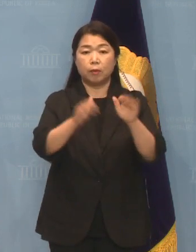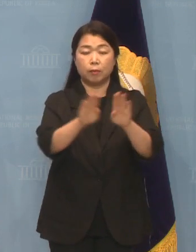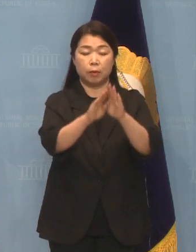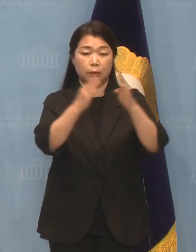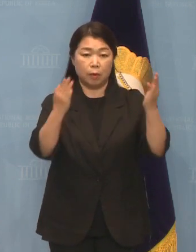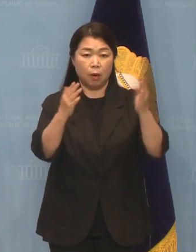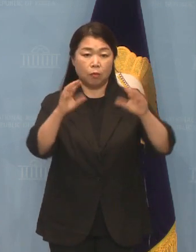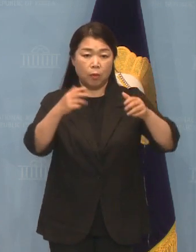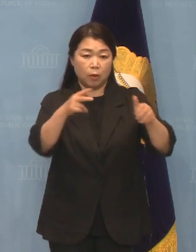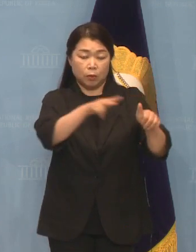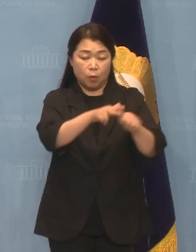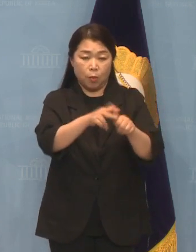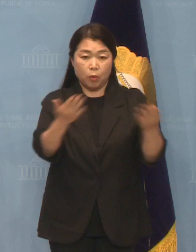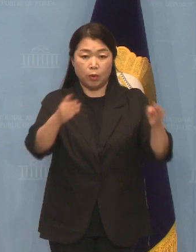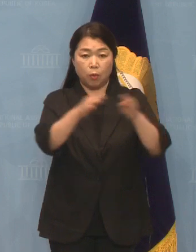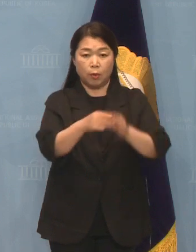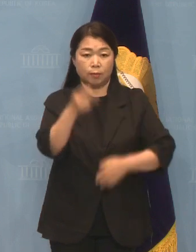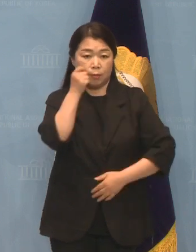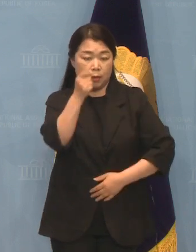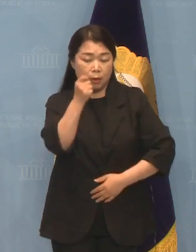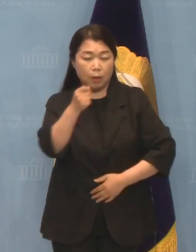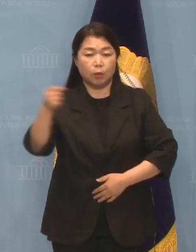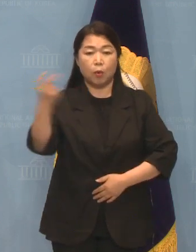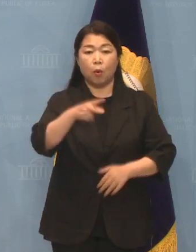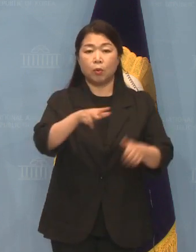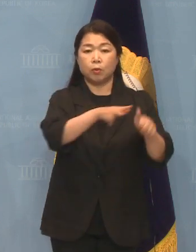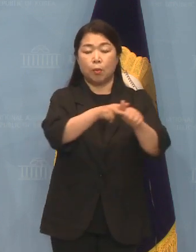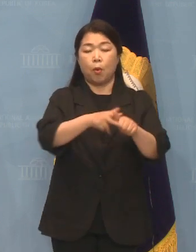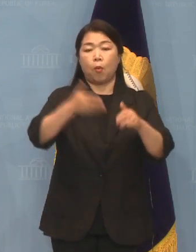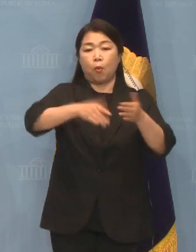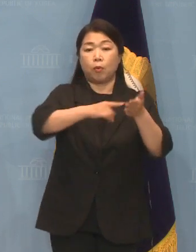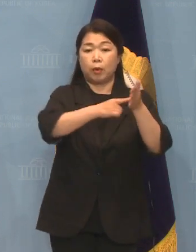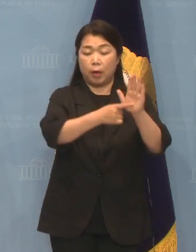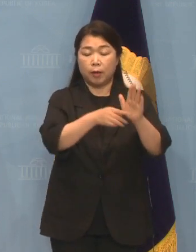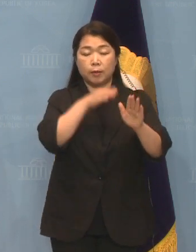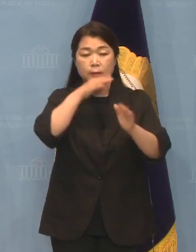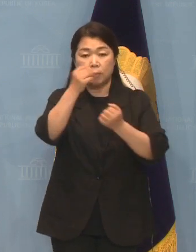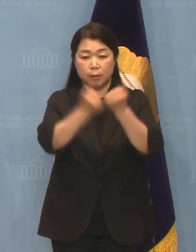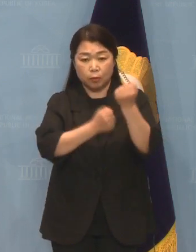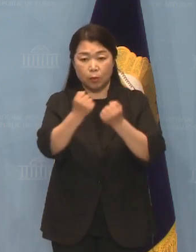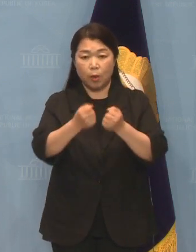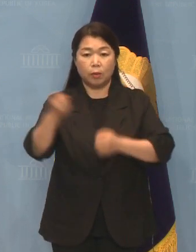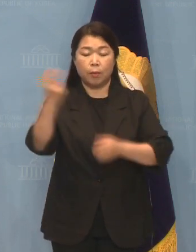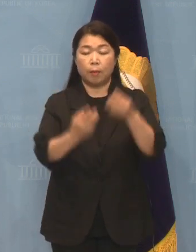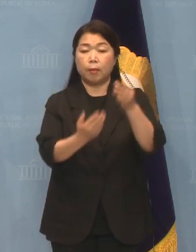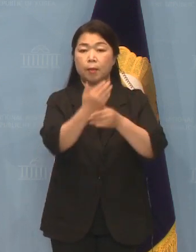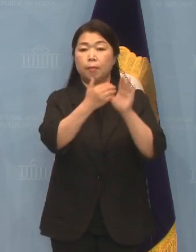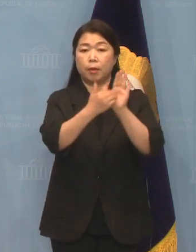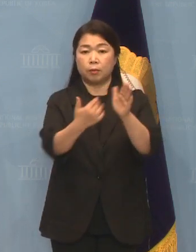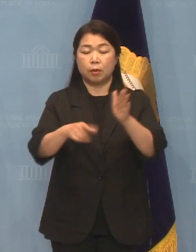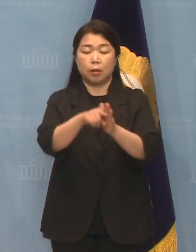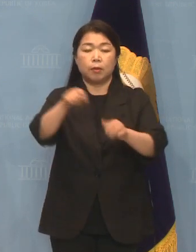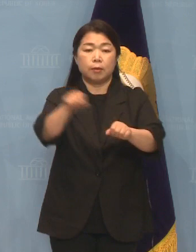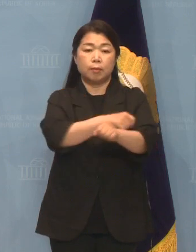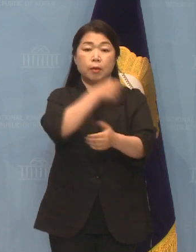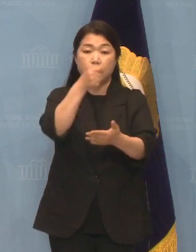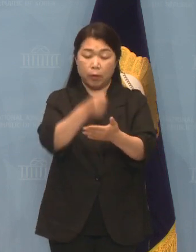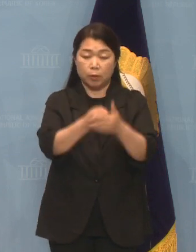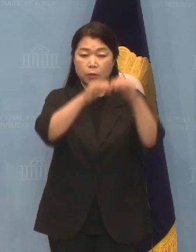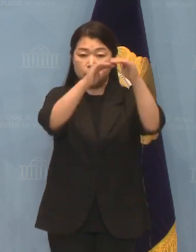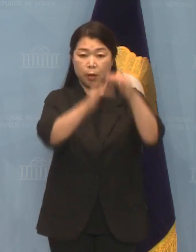국가정보기관의 사찰성 정보공개 촉구 및 진상규명과 재발 방지를 위한 특별 결의안